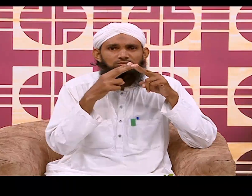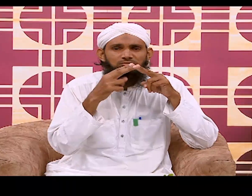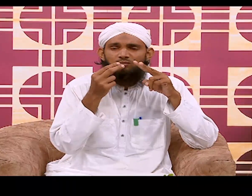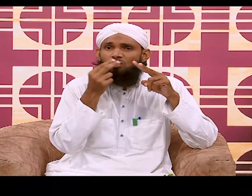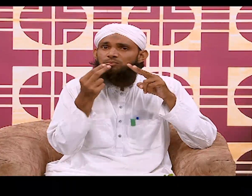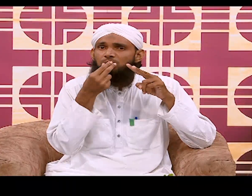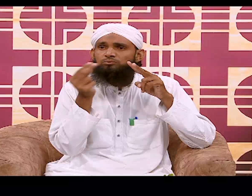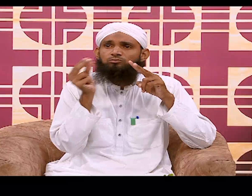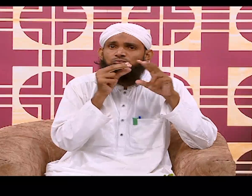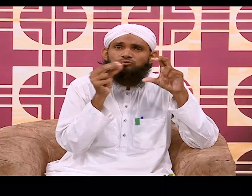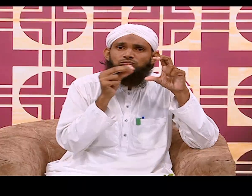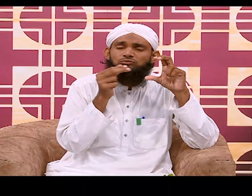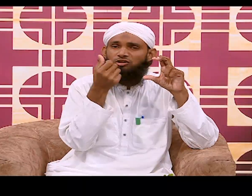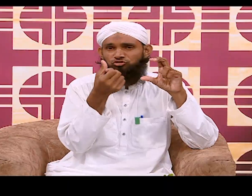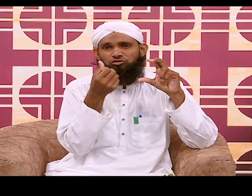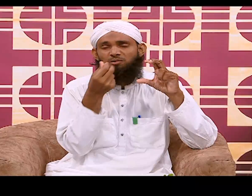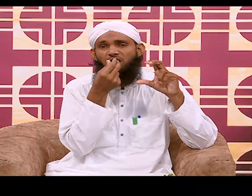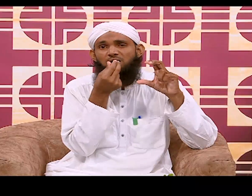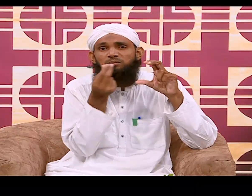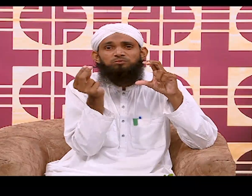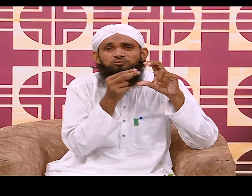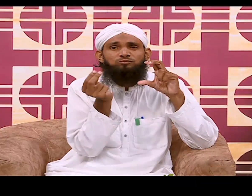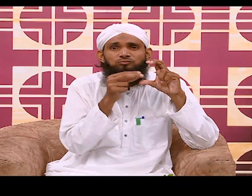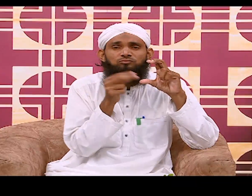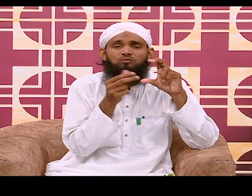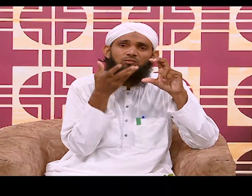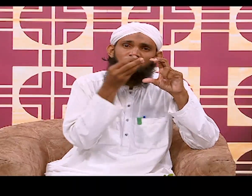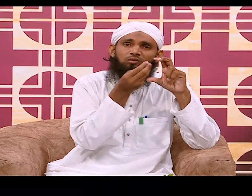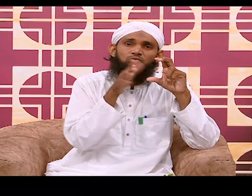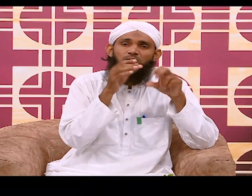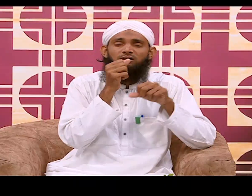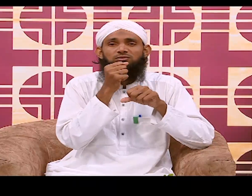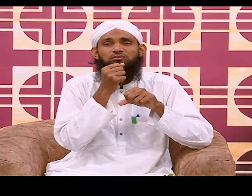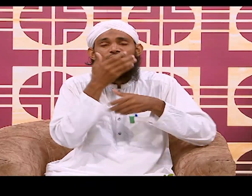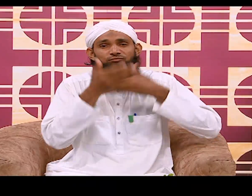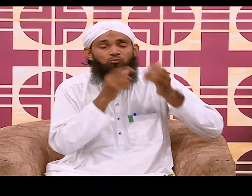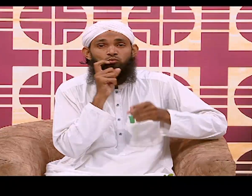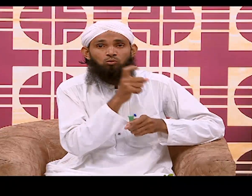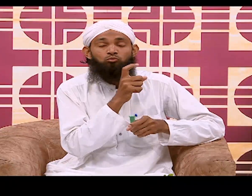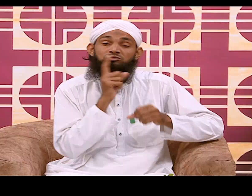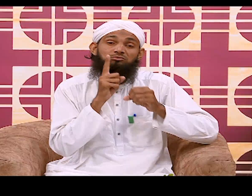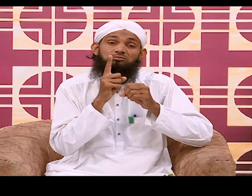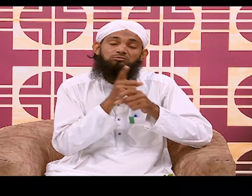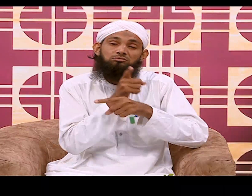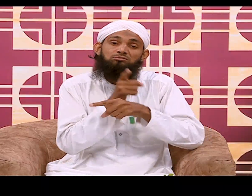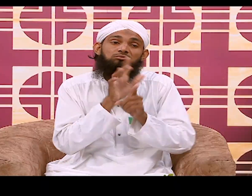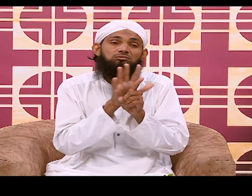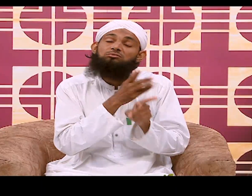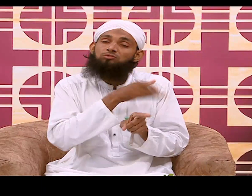لعاب مبارک ڈال کر فرمایا واعظ و نصیحت کرو۔ اس کے بعد سے حضور غوث پاک رحمت اللہ علیہ نے باقاعدہ درس